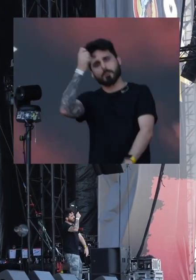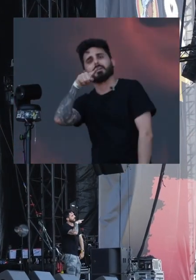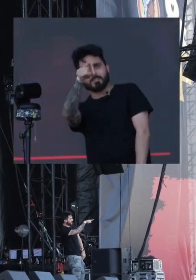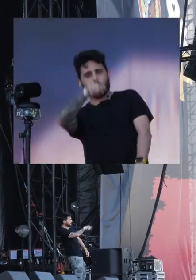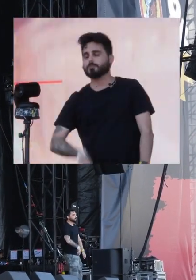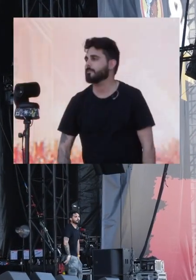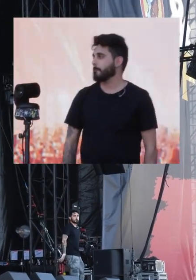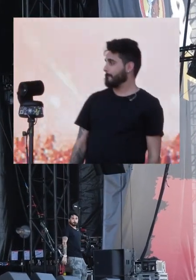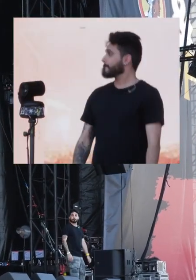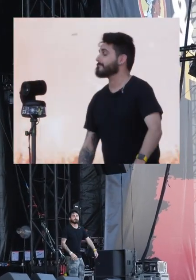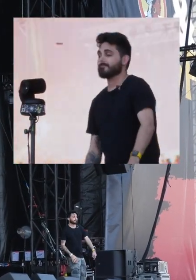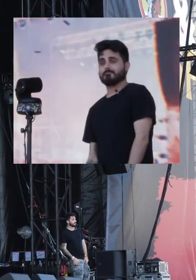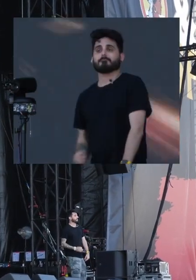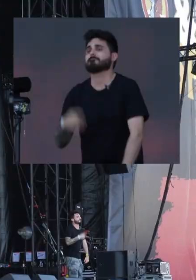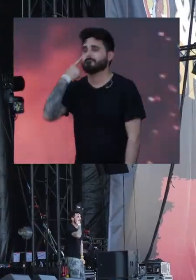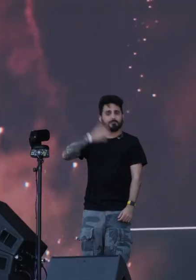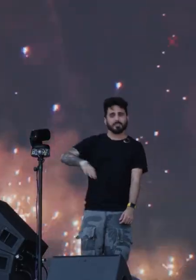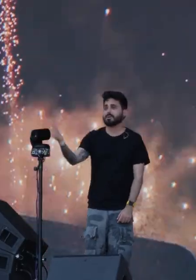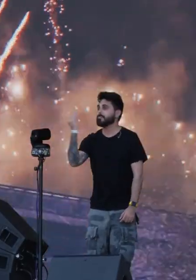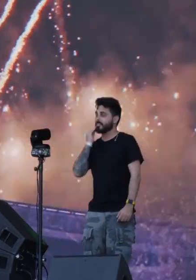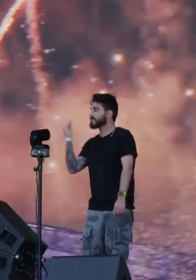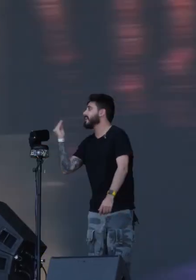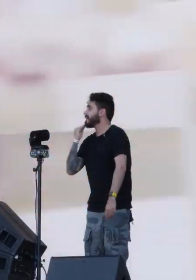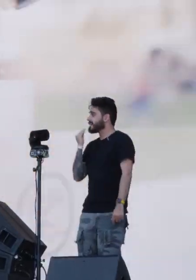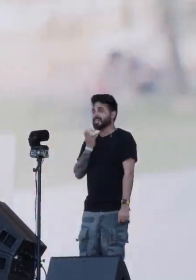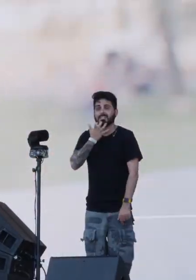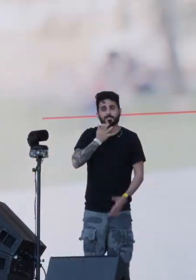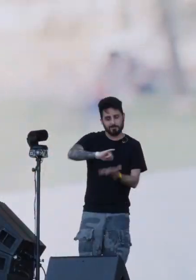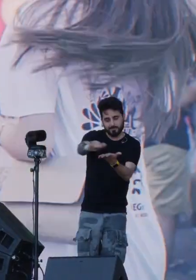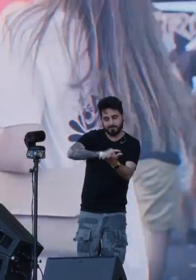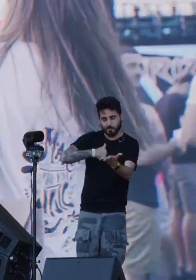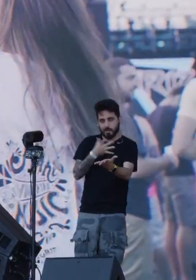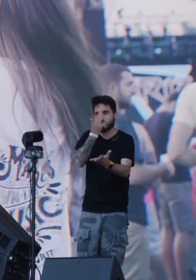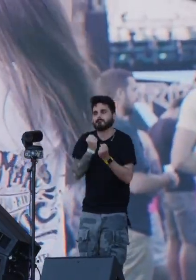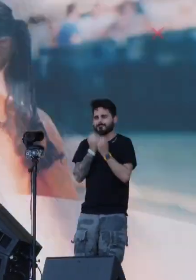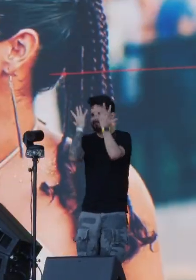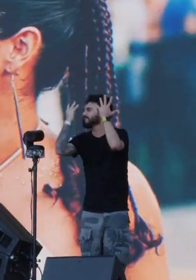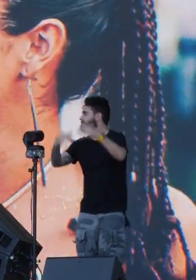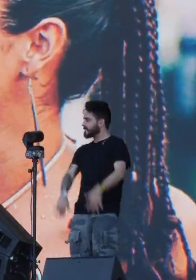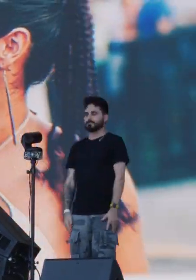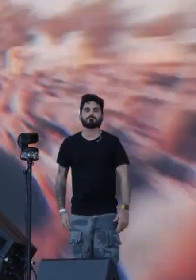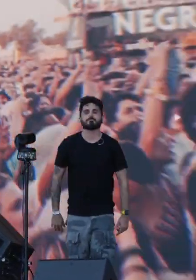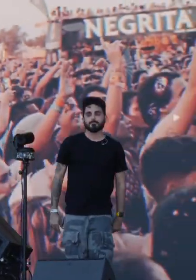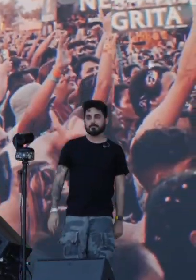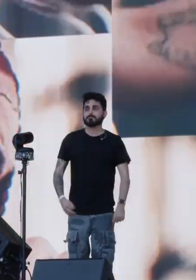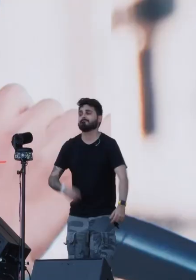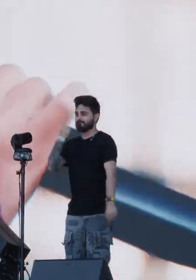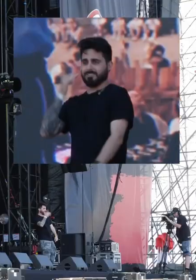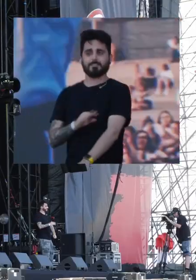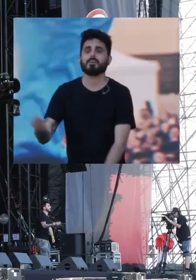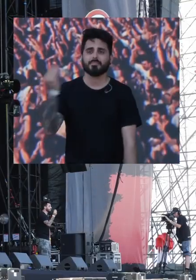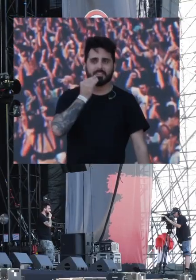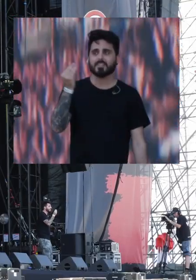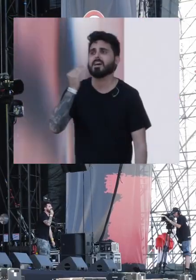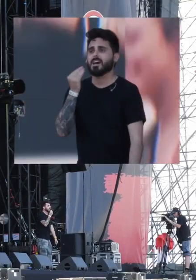creï tot el que em diu. Sembla mentida que em posi tot de si tu m'escrius.